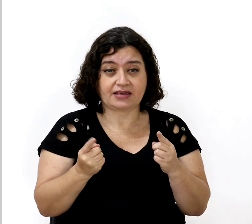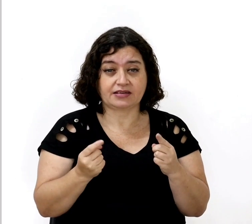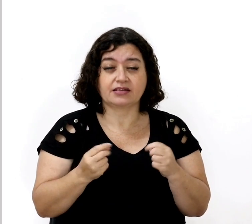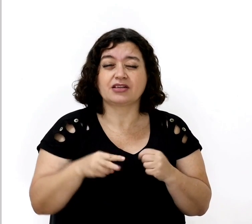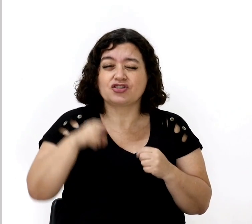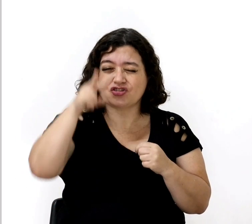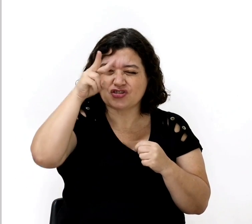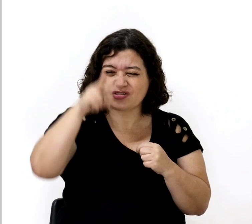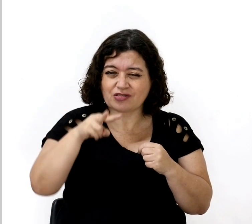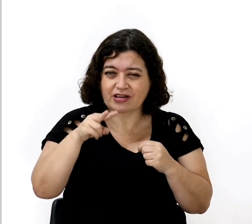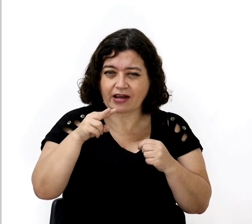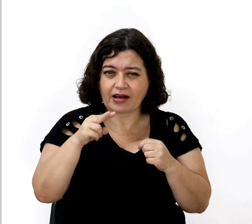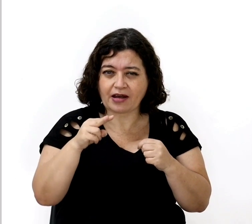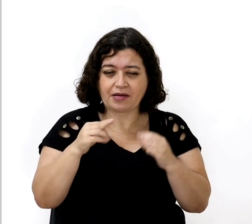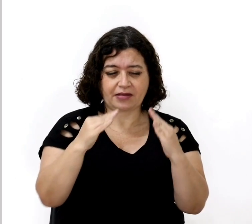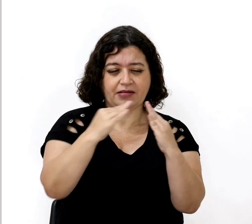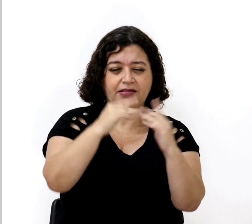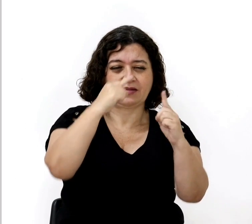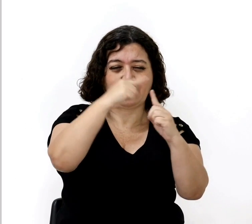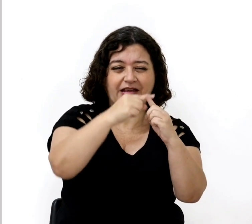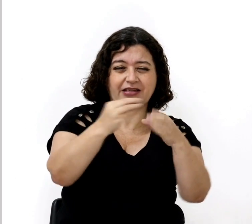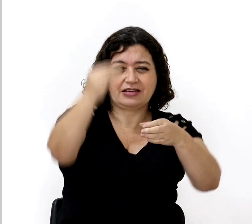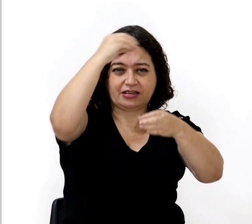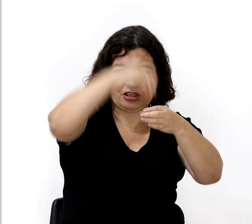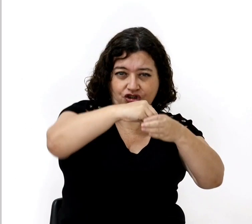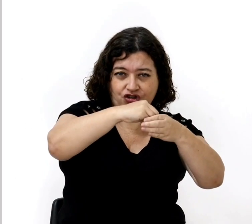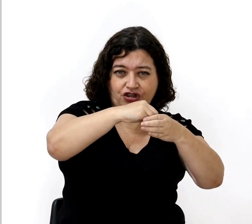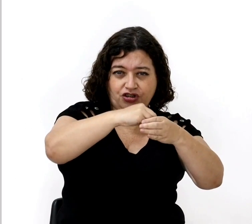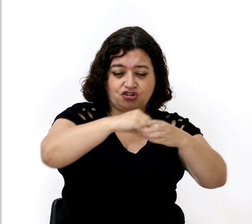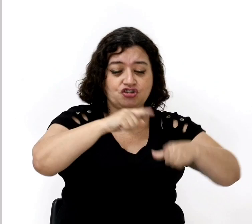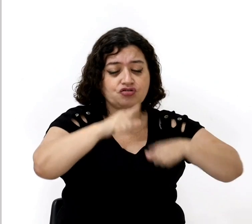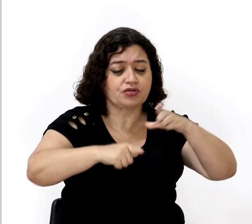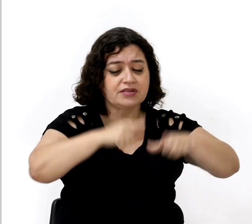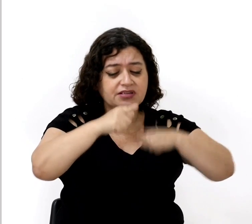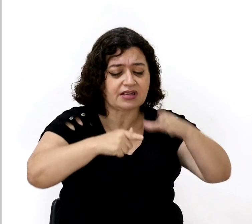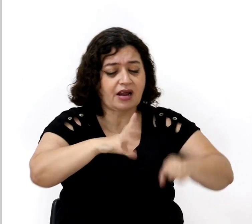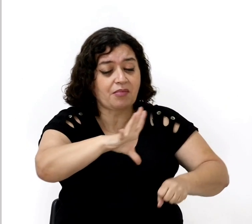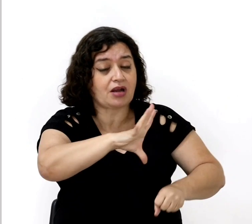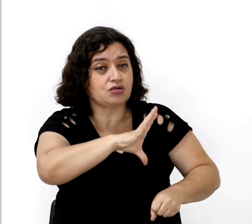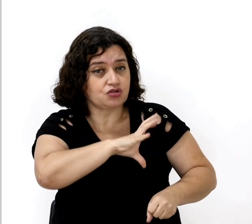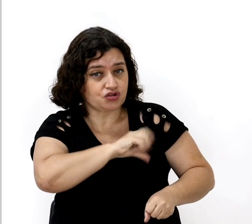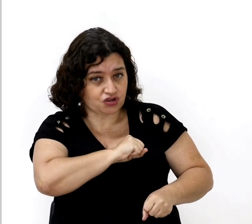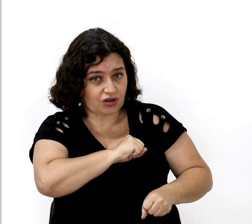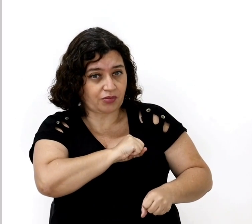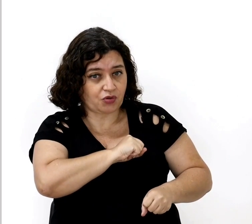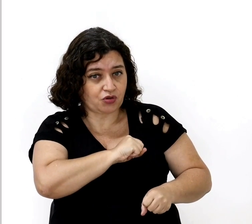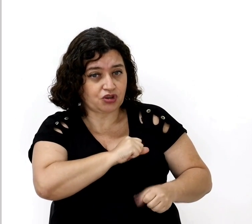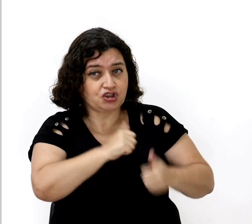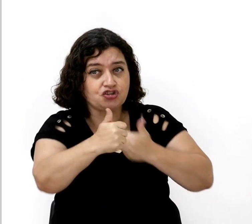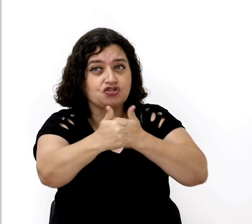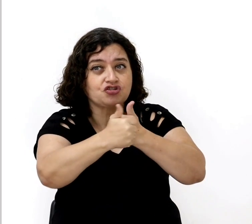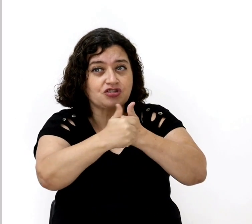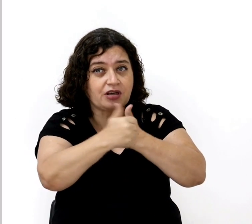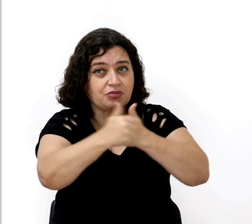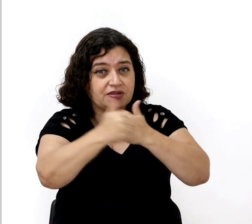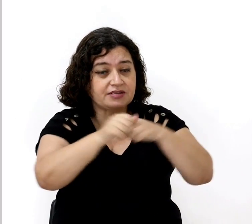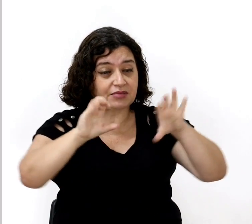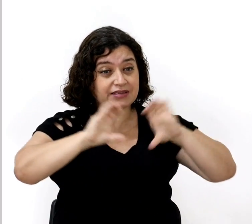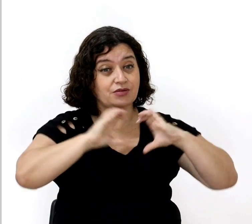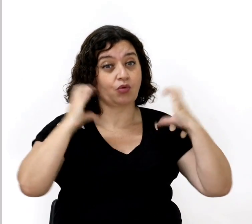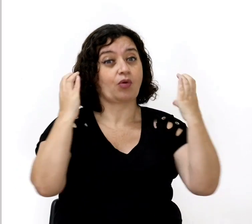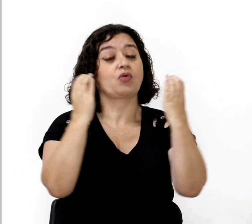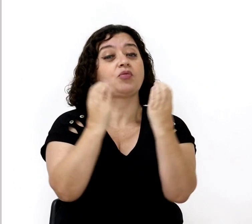olha para dentro da igreja, a gente vê algumas ações da igreja, sim, de amor e de aproximação com